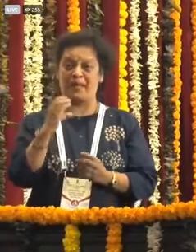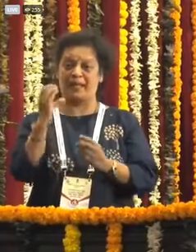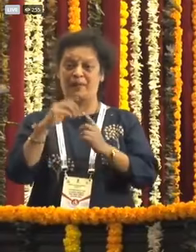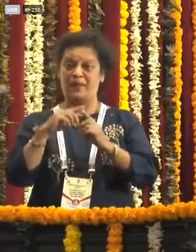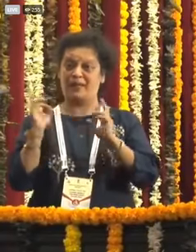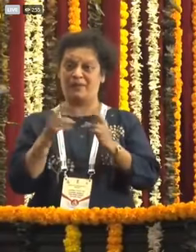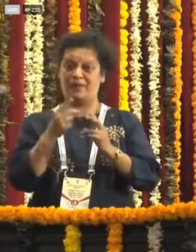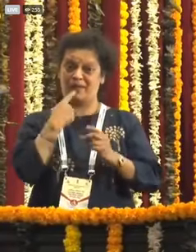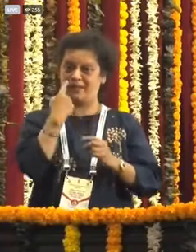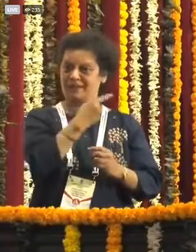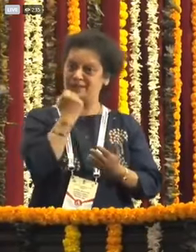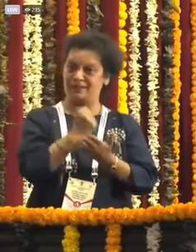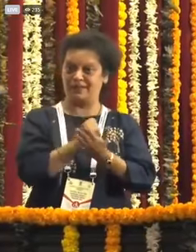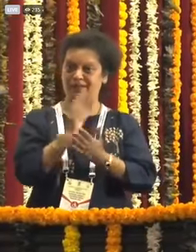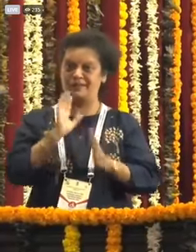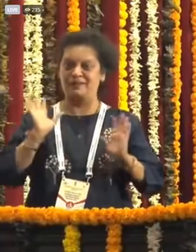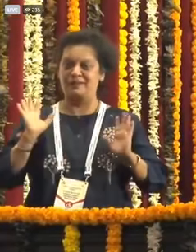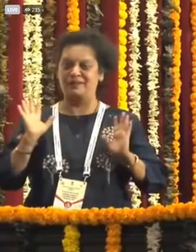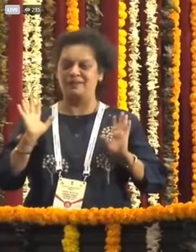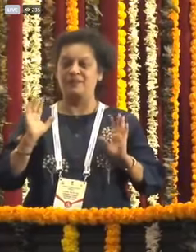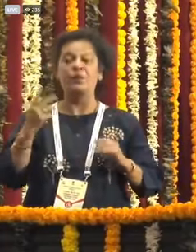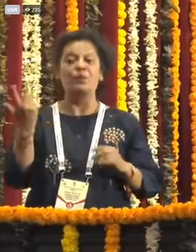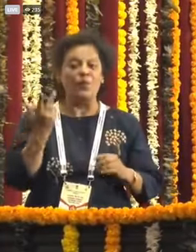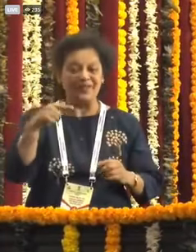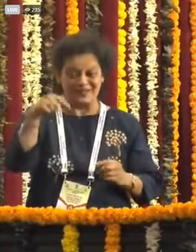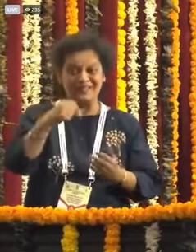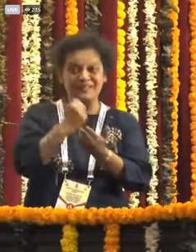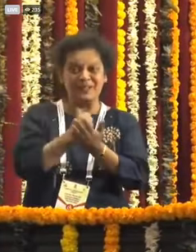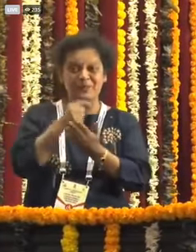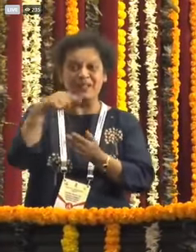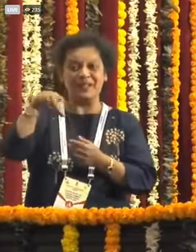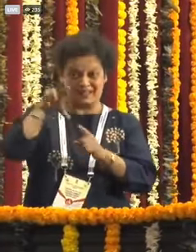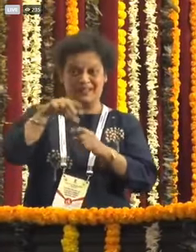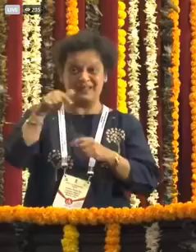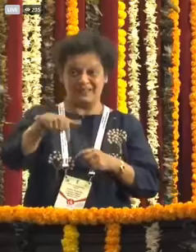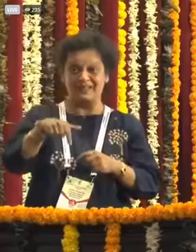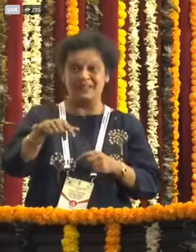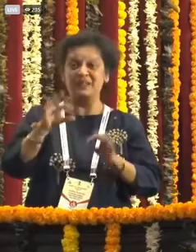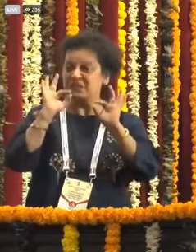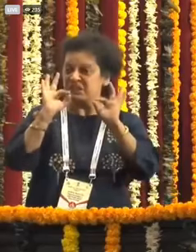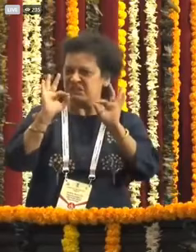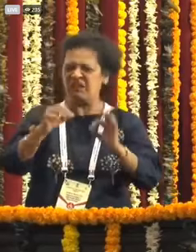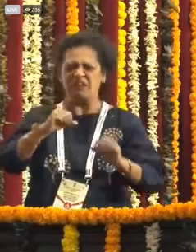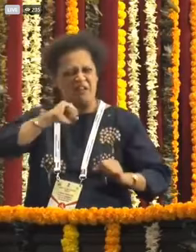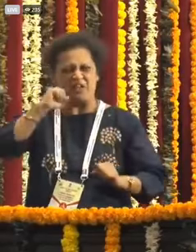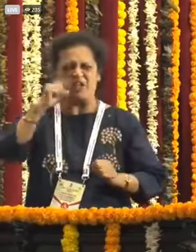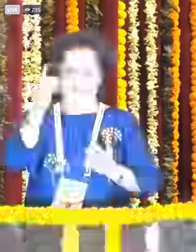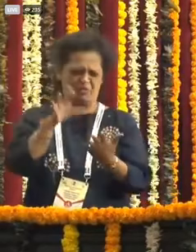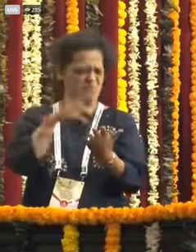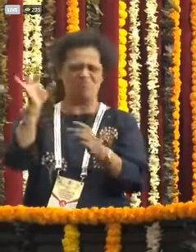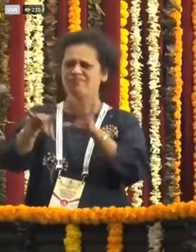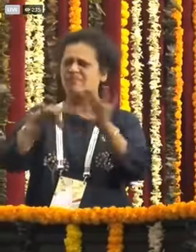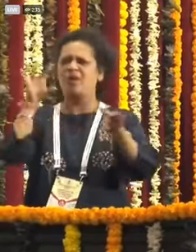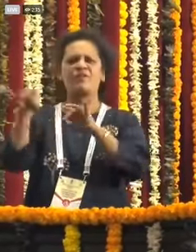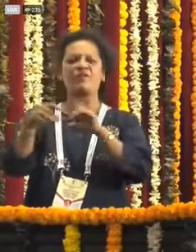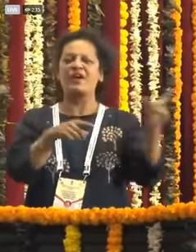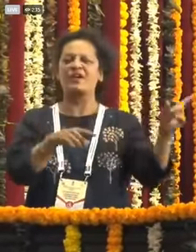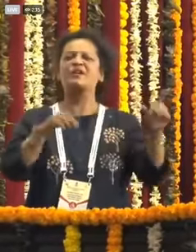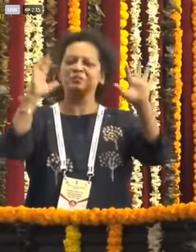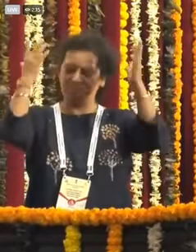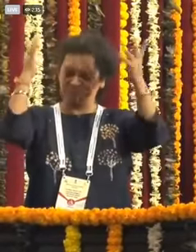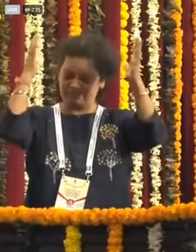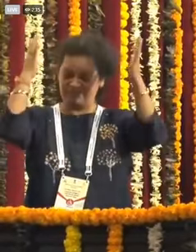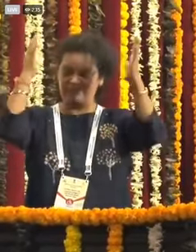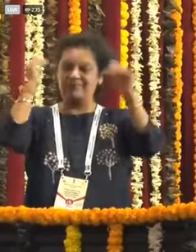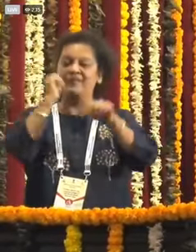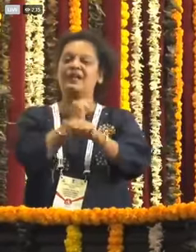आम्ही ठरवलं की या कॅबिनेटमध्ये या राज्याचे हिताचेच निर्णय होणार आणि त्याप्रमाणे आम्ही काम